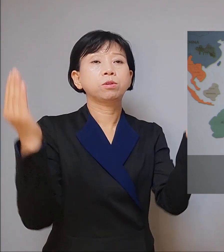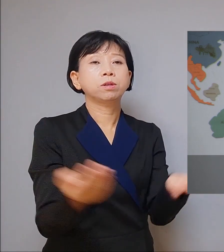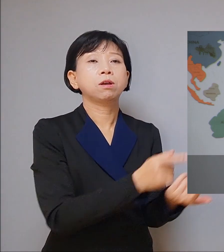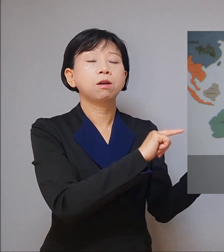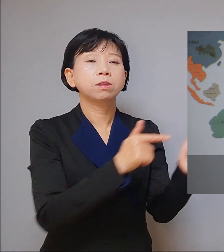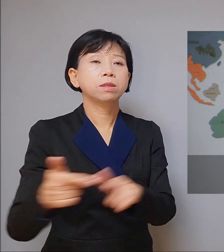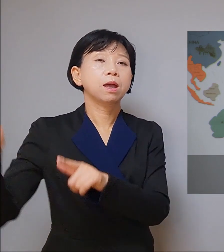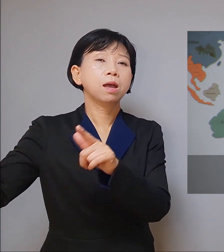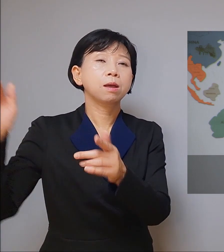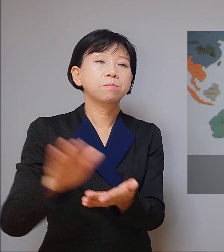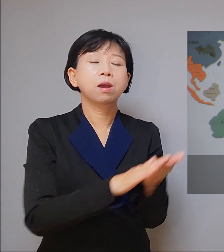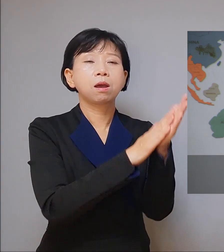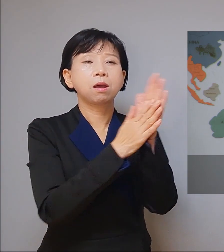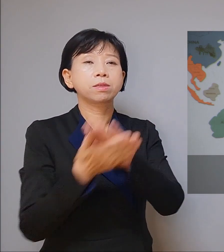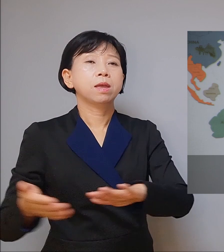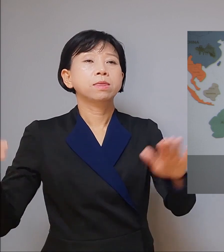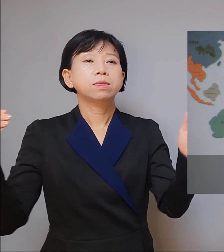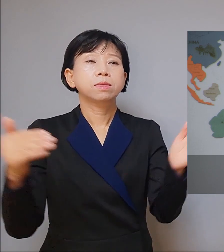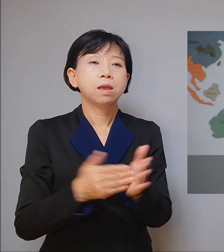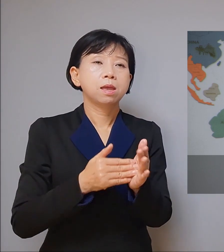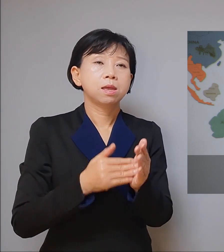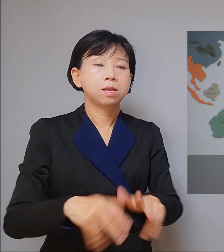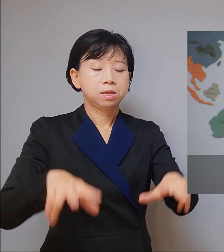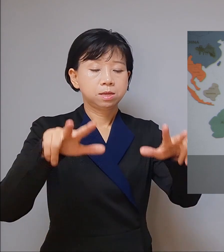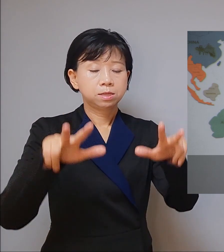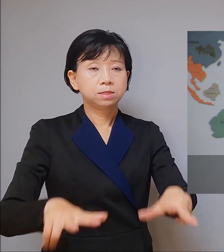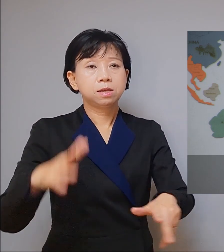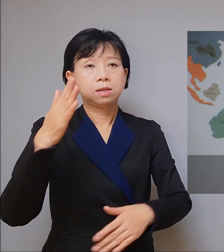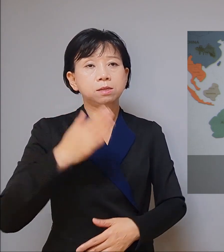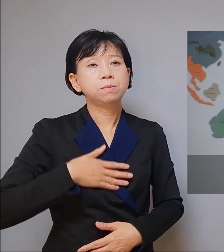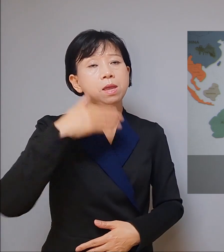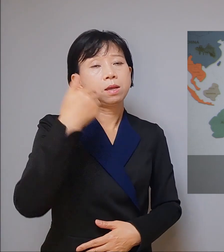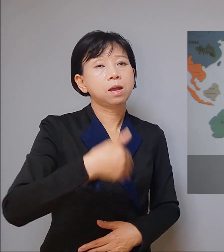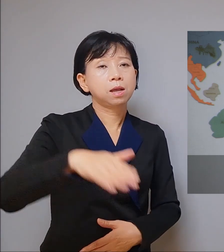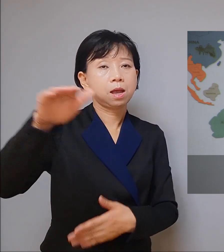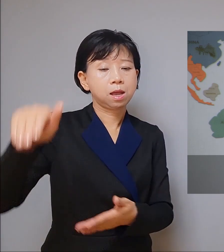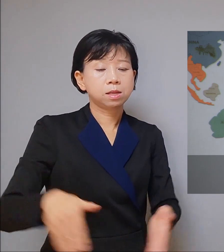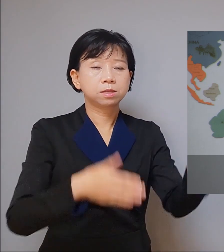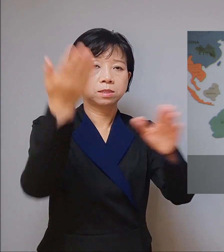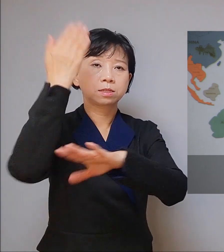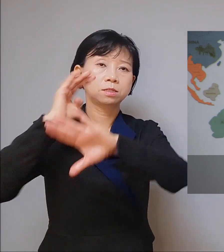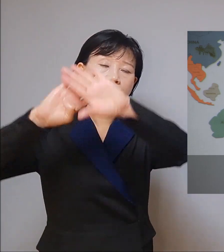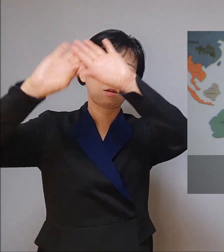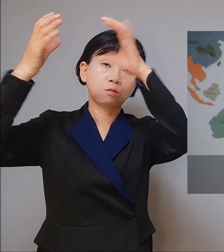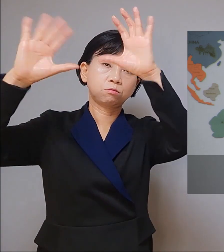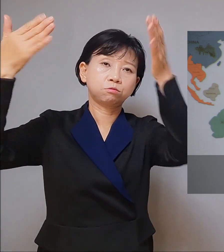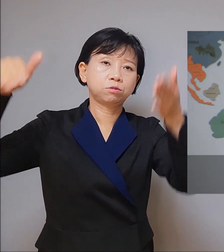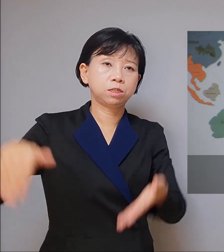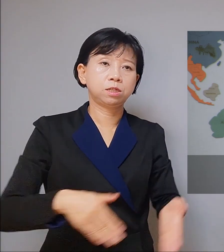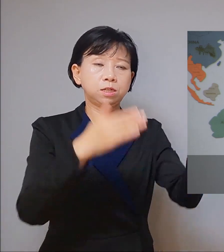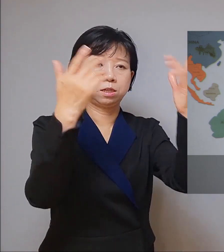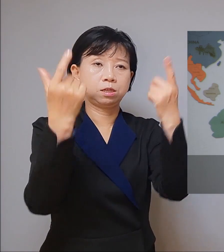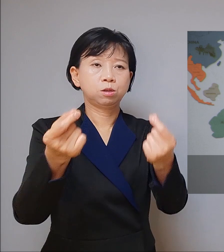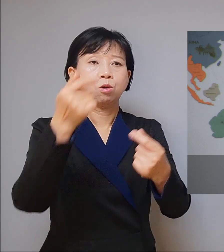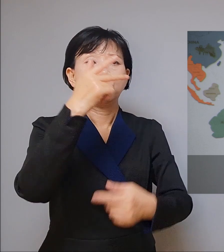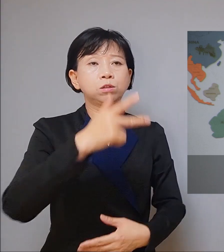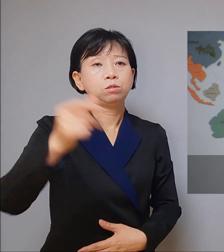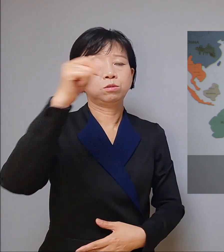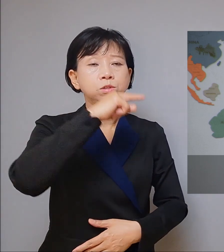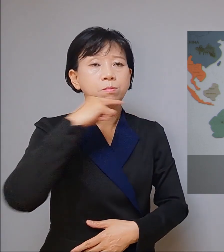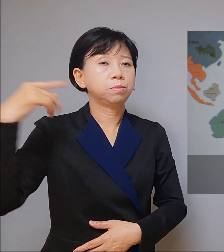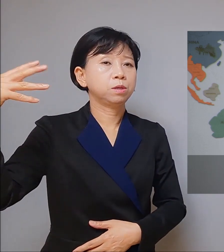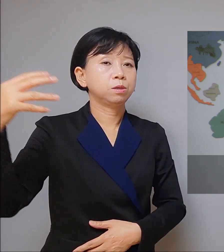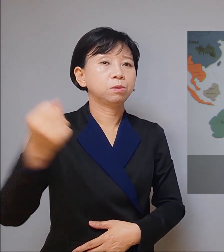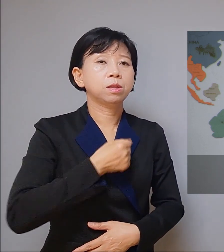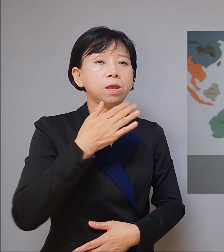나의 모든 것 다 변했네. 지금 내가 가는 길 천국